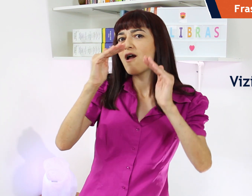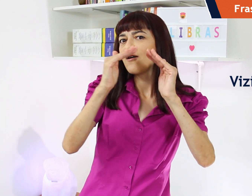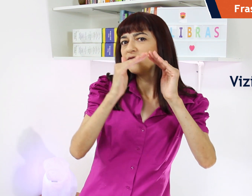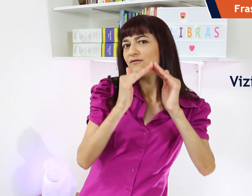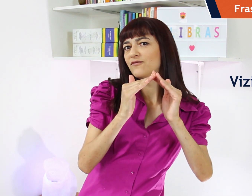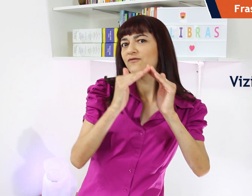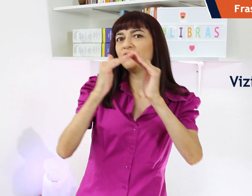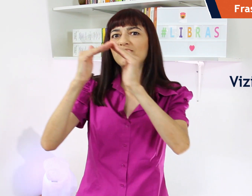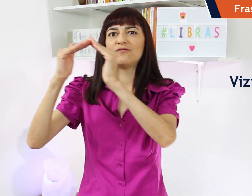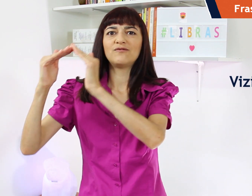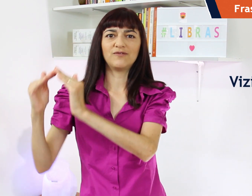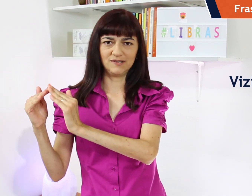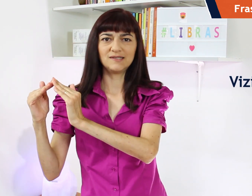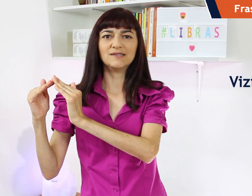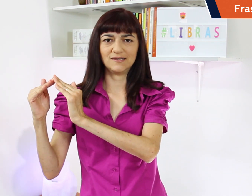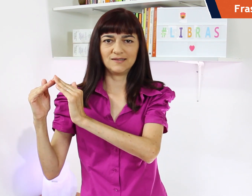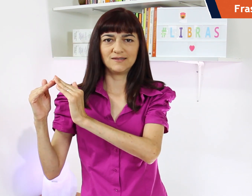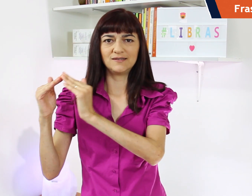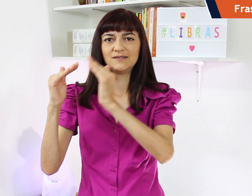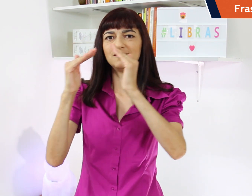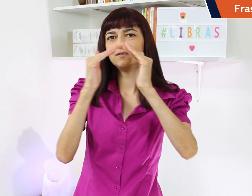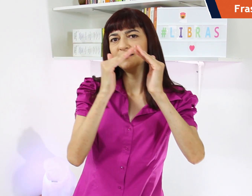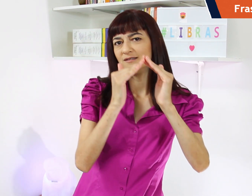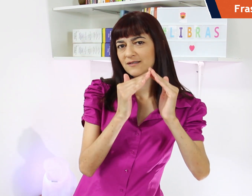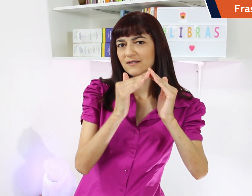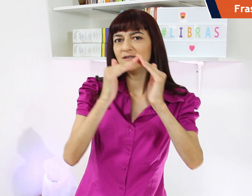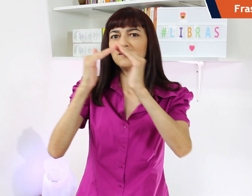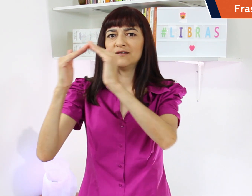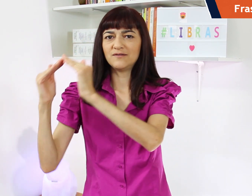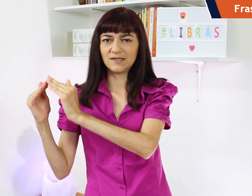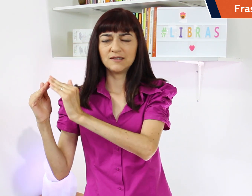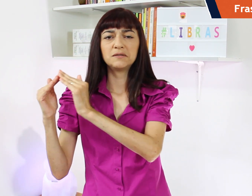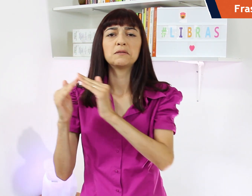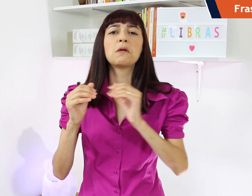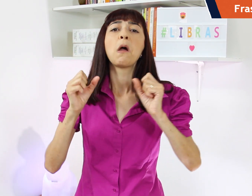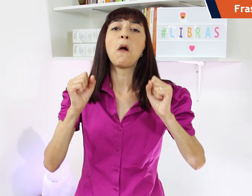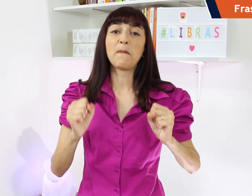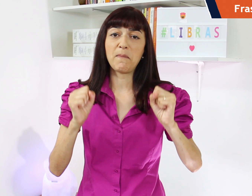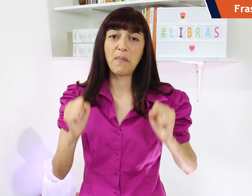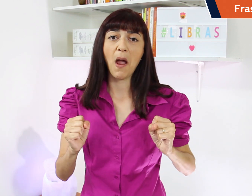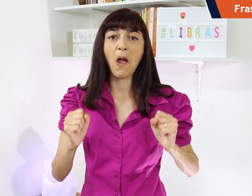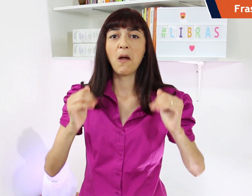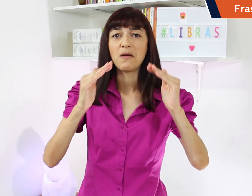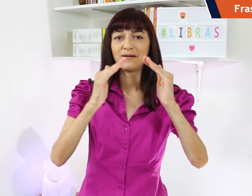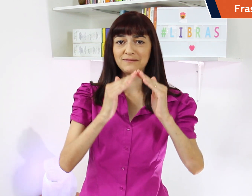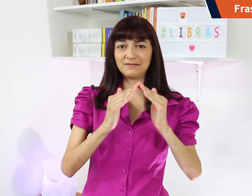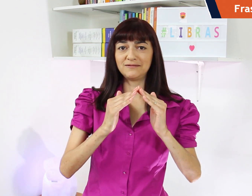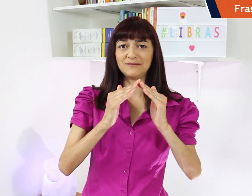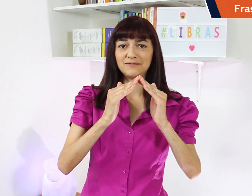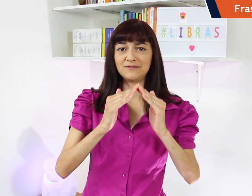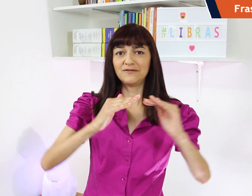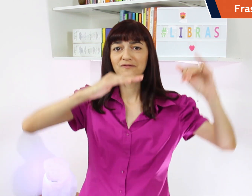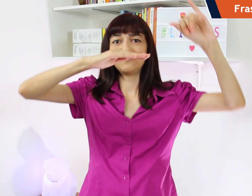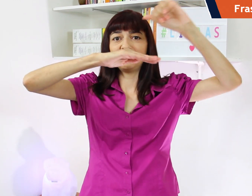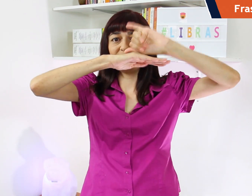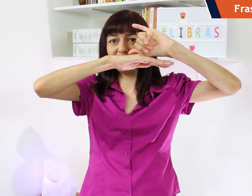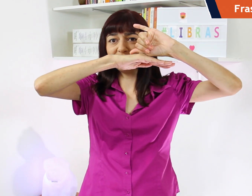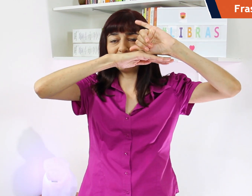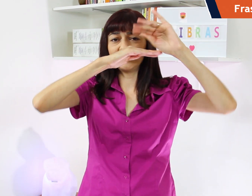vizinha? Vizinha é mulher e casa, né? Fazendo esse movimento é o sinal de vizinha. Mas pode também fazer esse movimento, por exemplo,